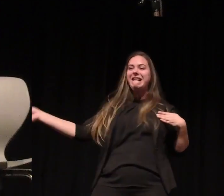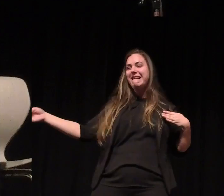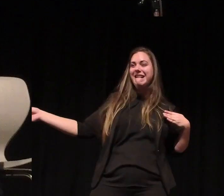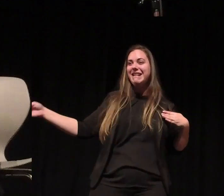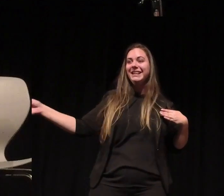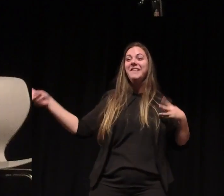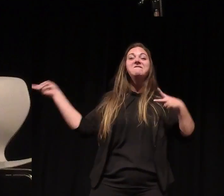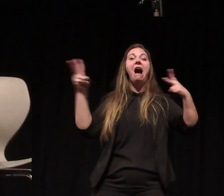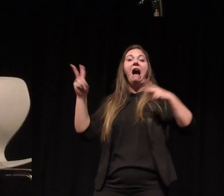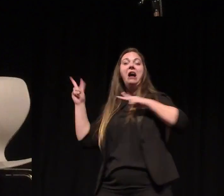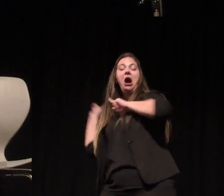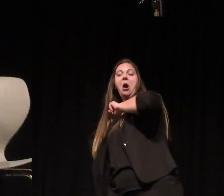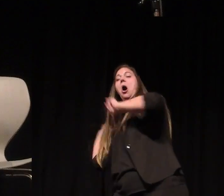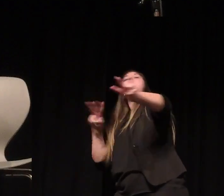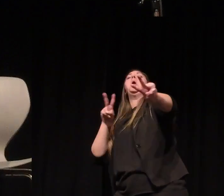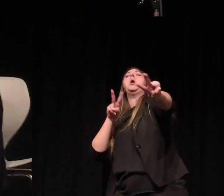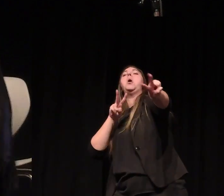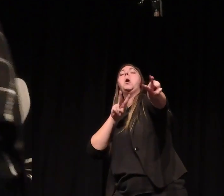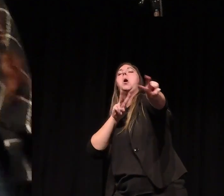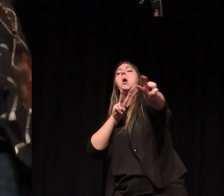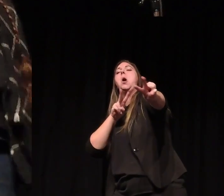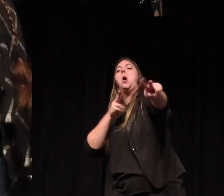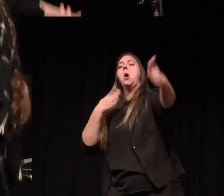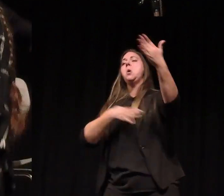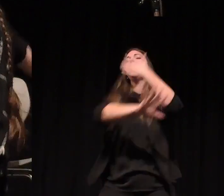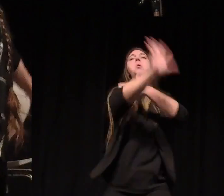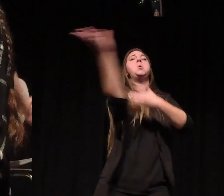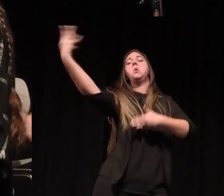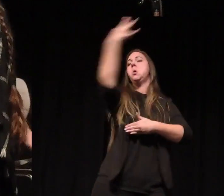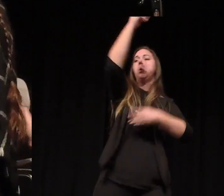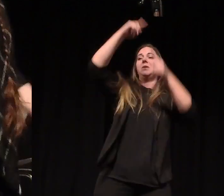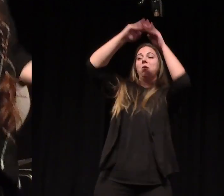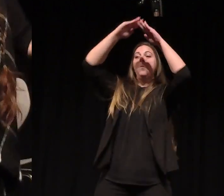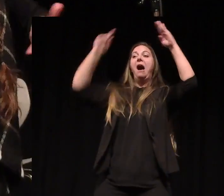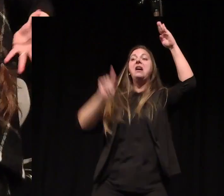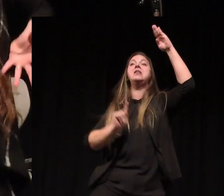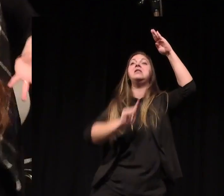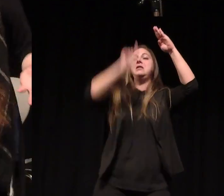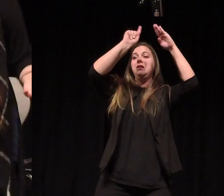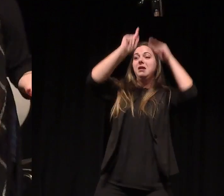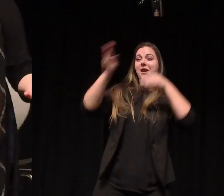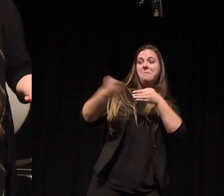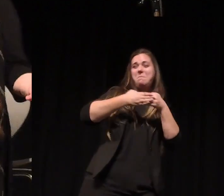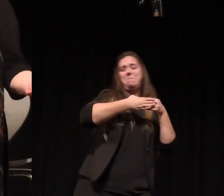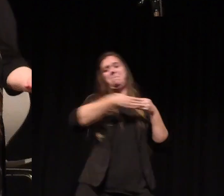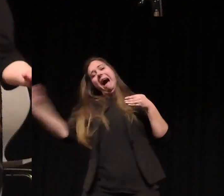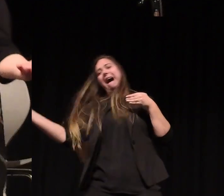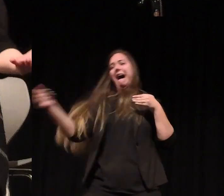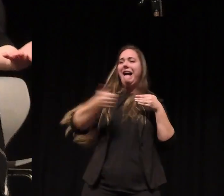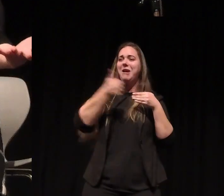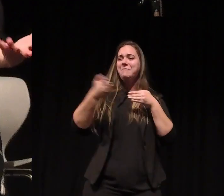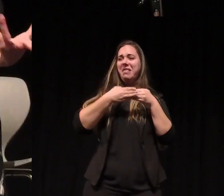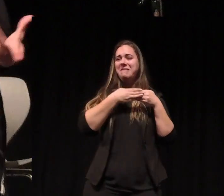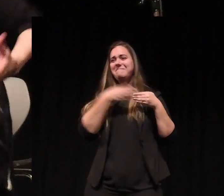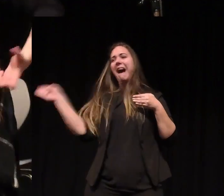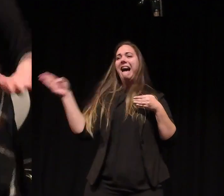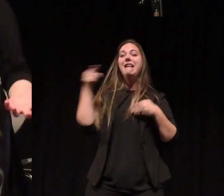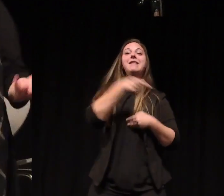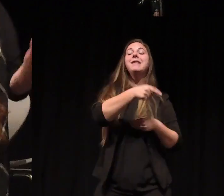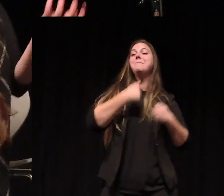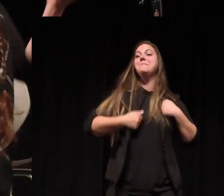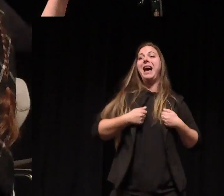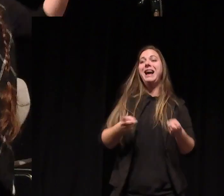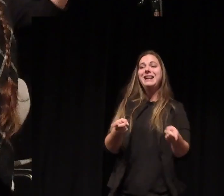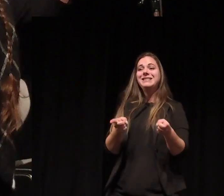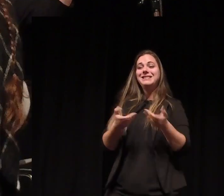dans la maison jusqu'au deuxième étage, et puis bang, la porte de la salle de bain, en dessous de la baignoire de Monsieur Trônette, puis